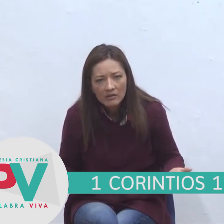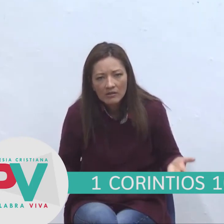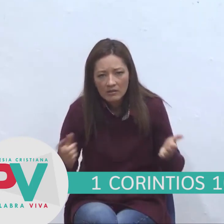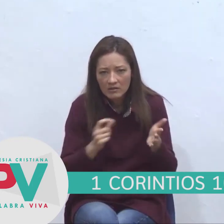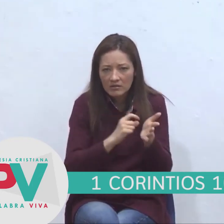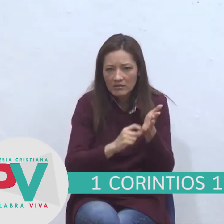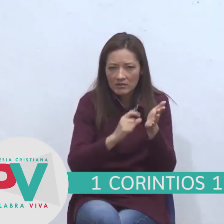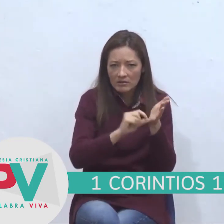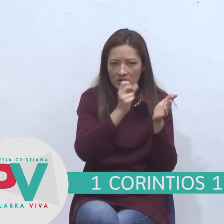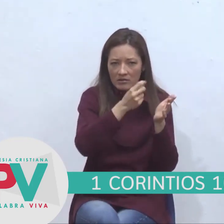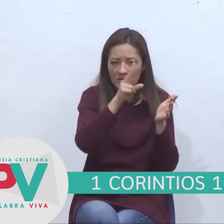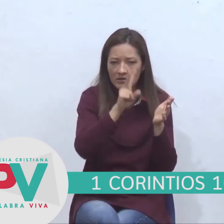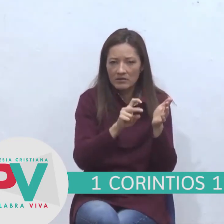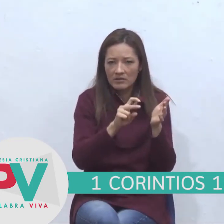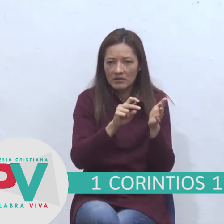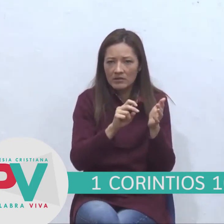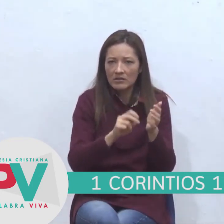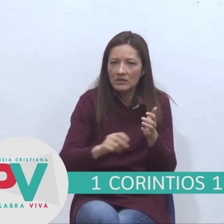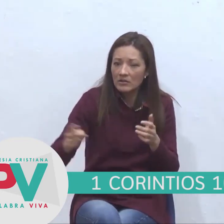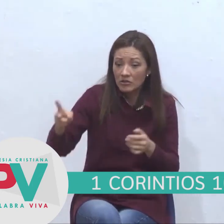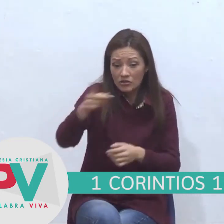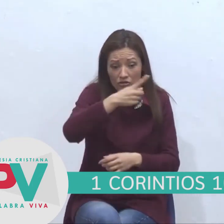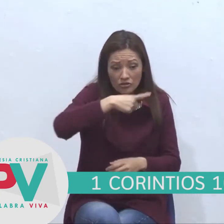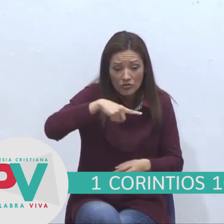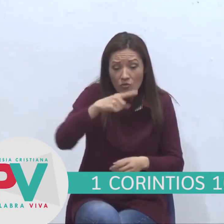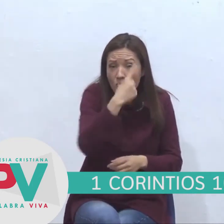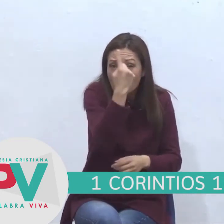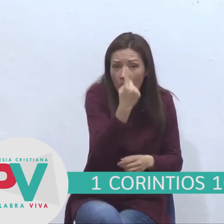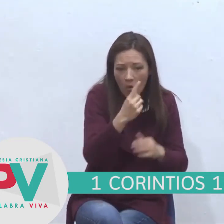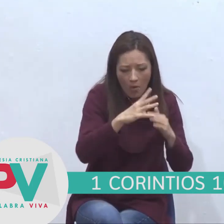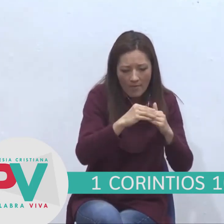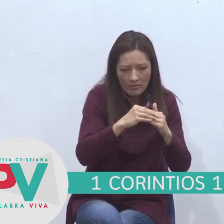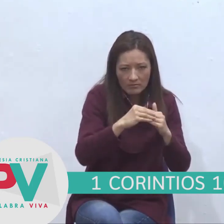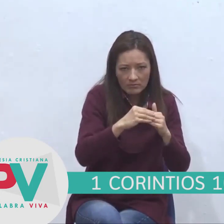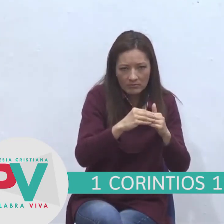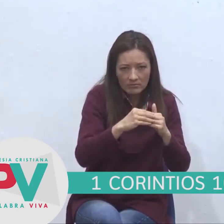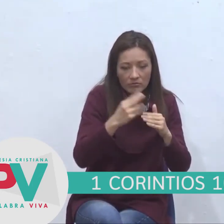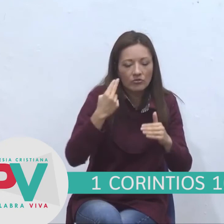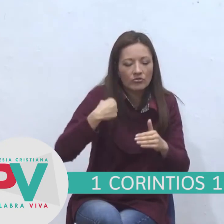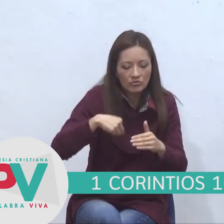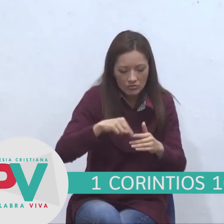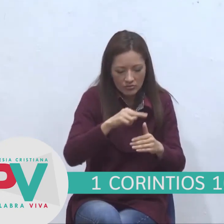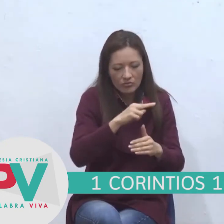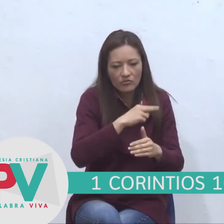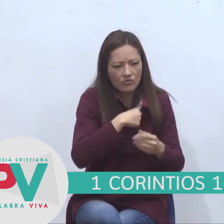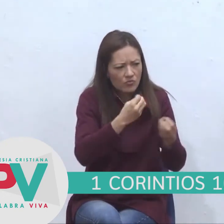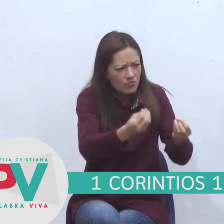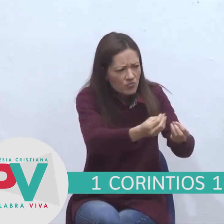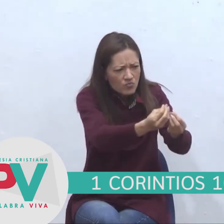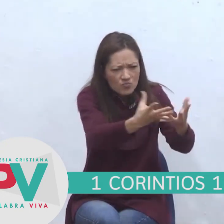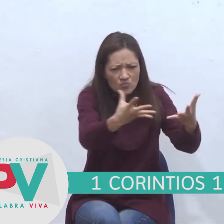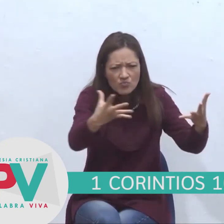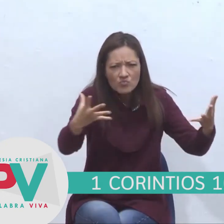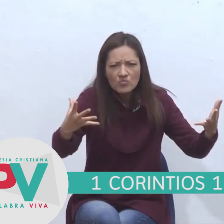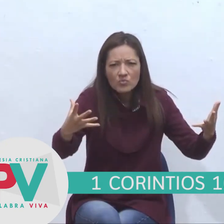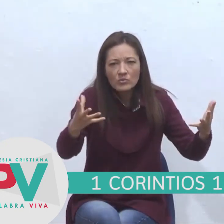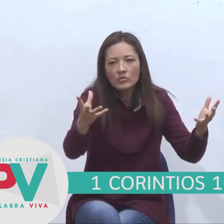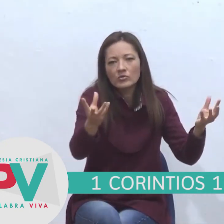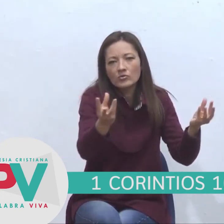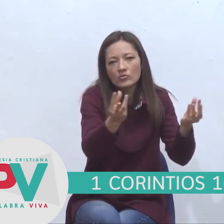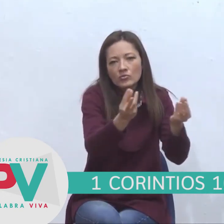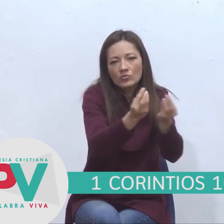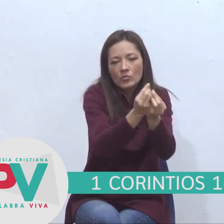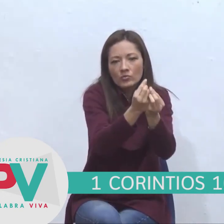Versículo 17. Siendo uno solo el pan, nosotros, con ser muchos, somos un